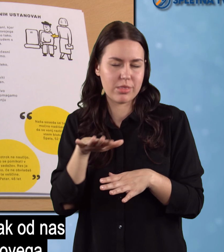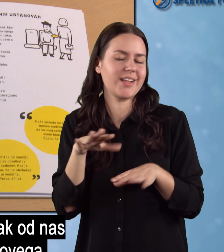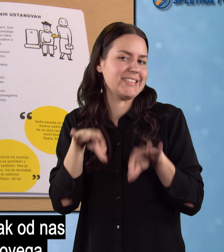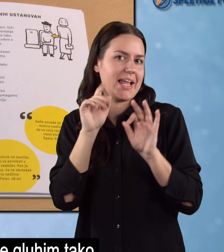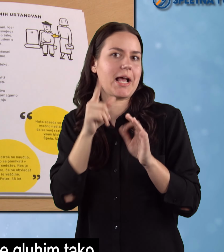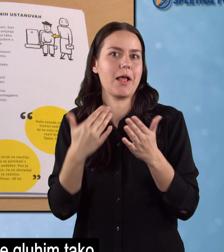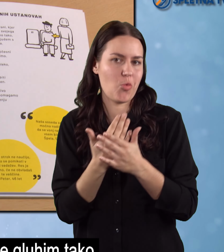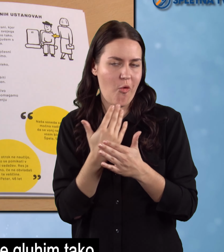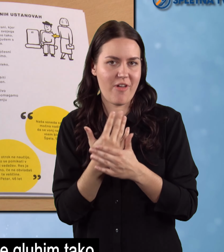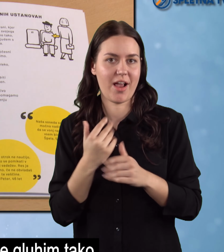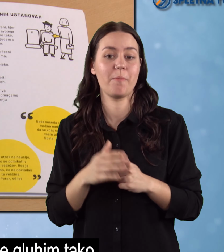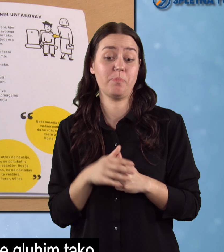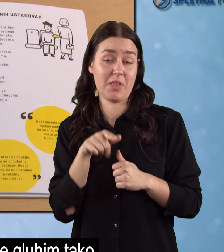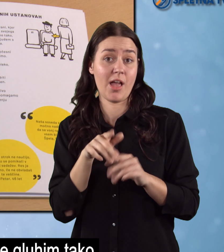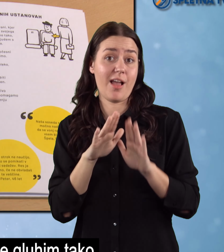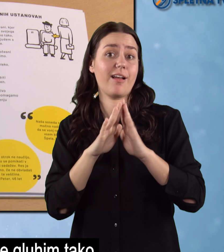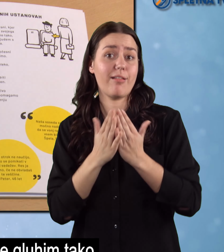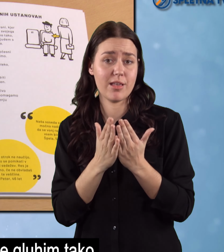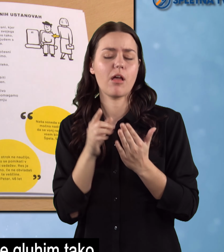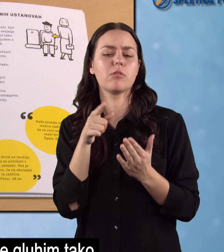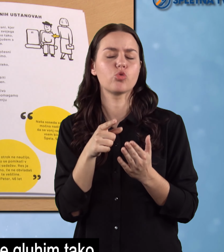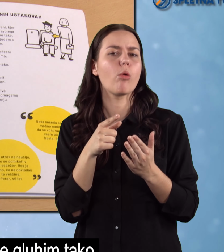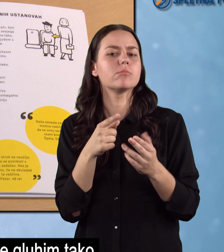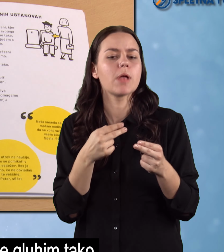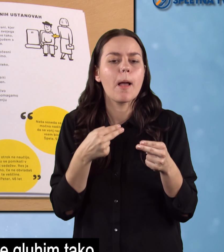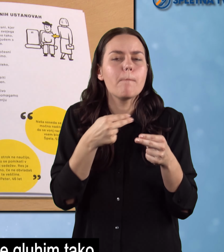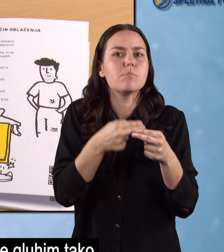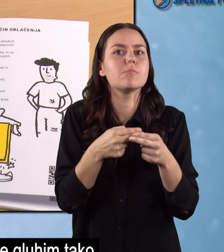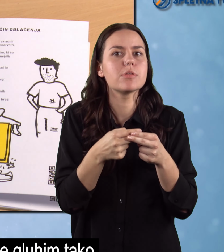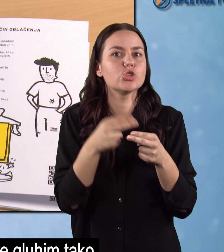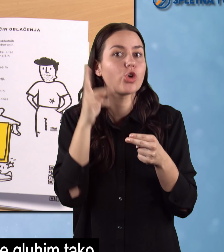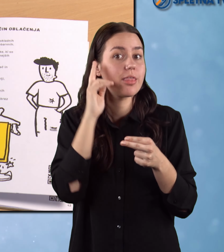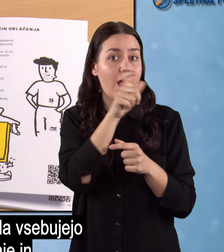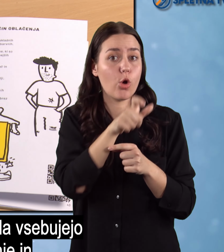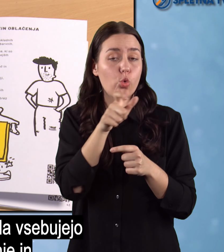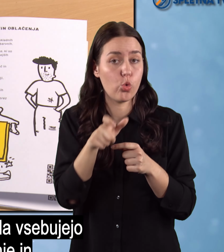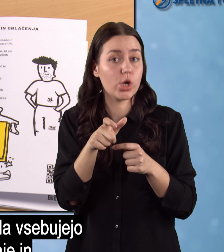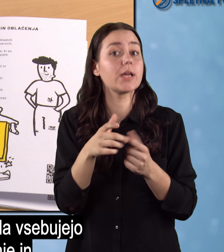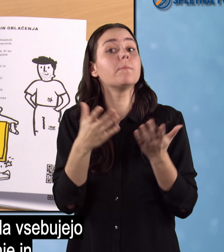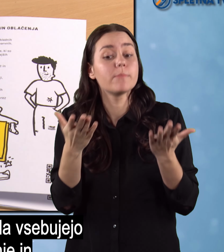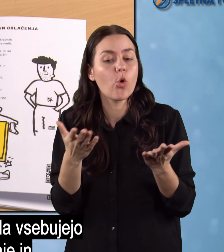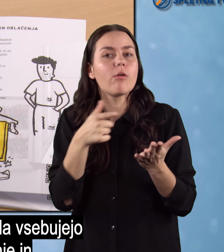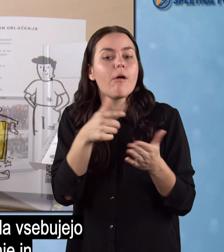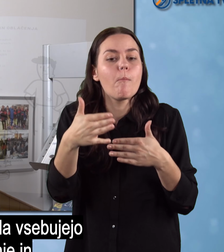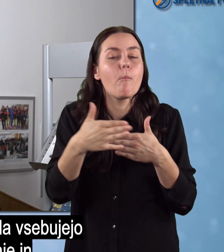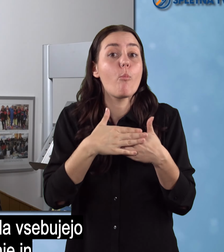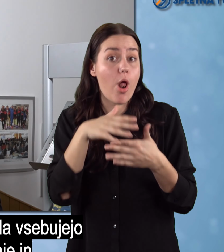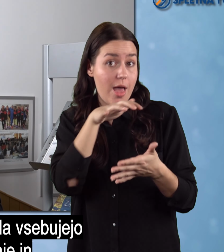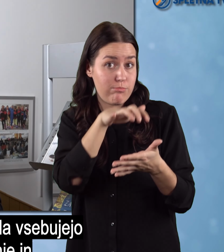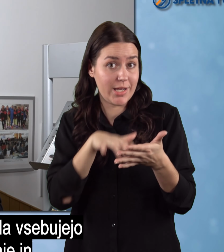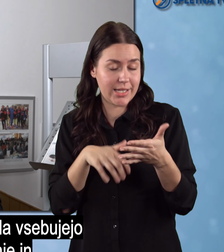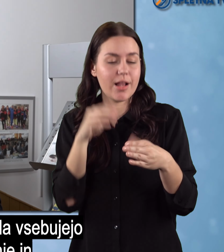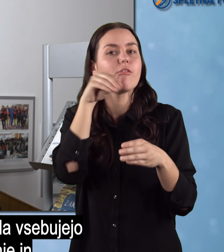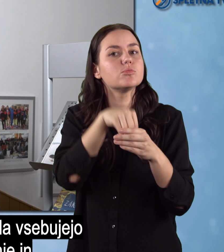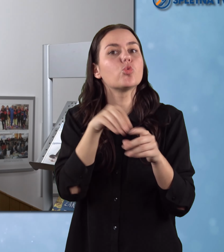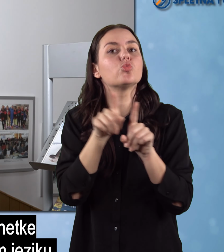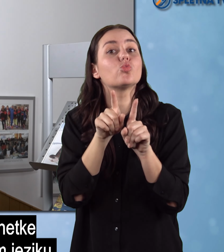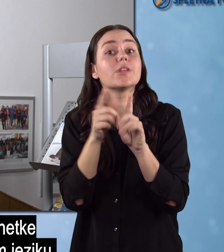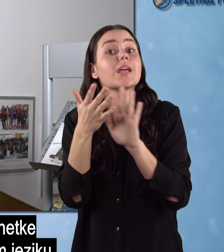novega. Knjige so približane gluhim tako, da poleg besedila vsebujejo tudi